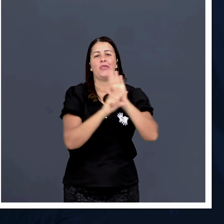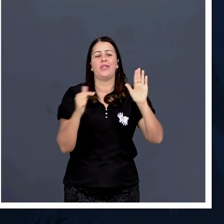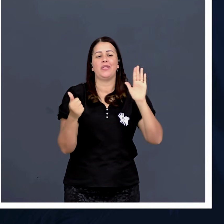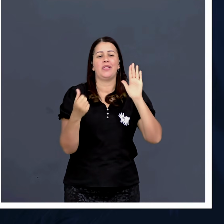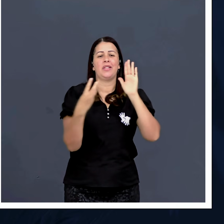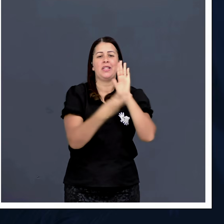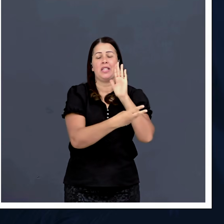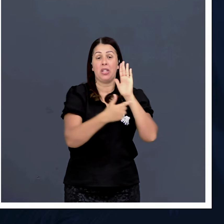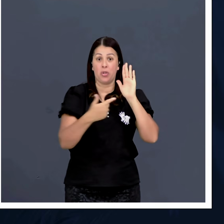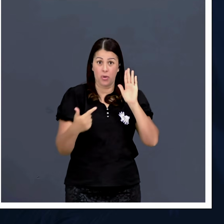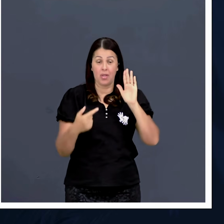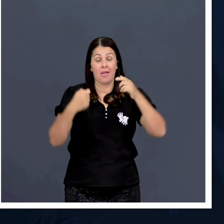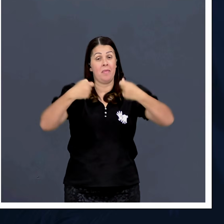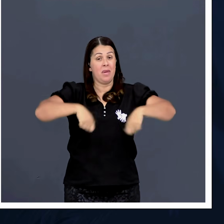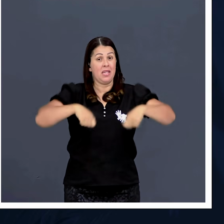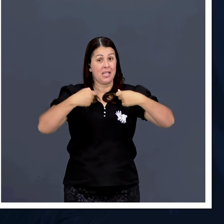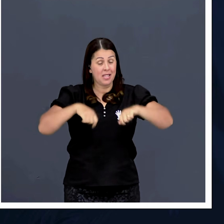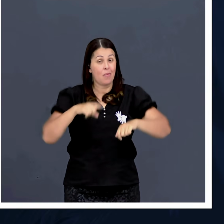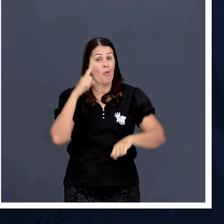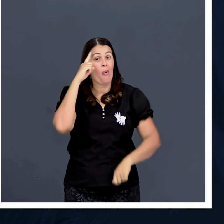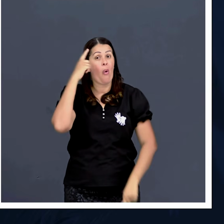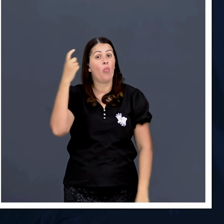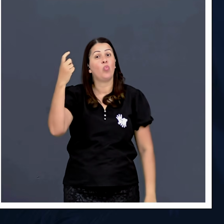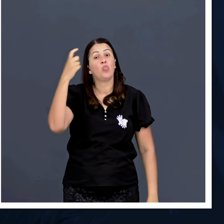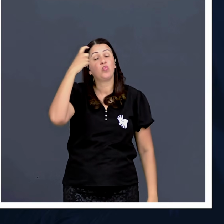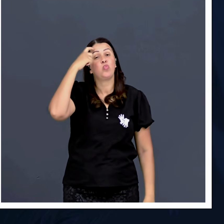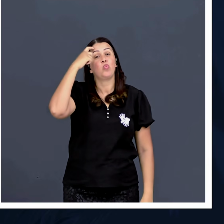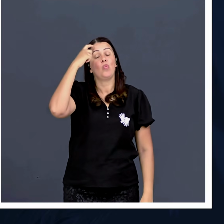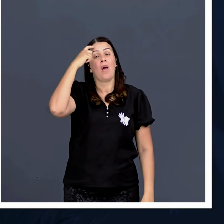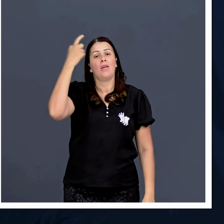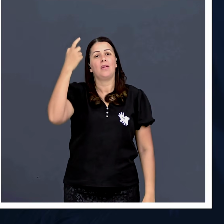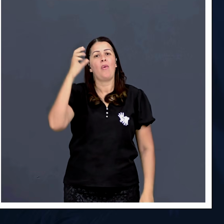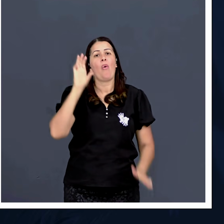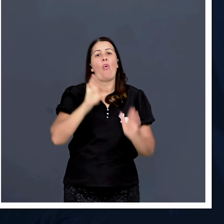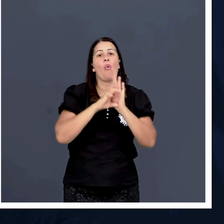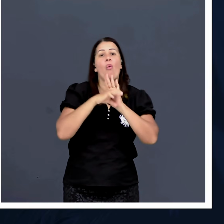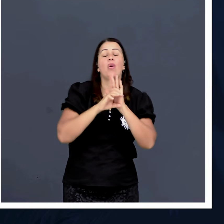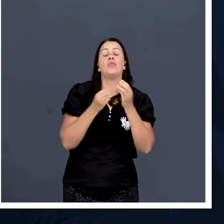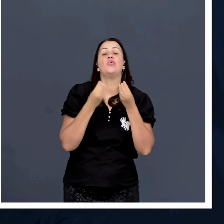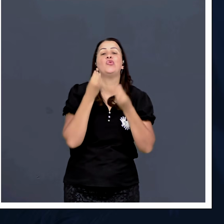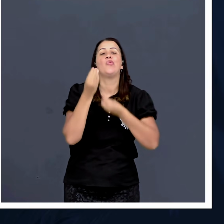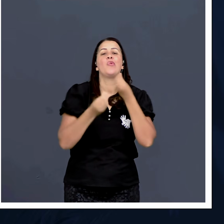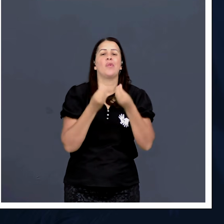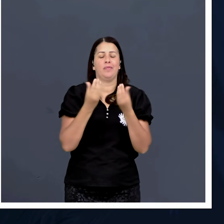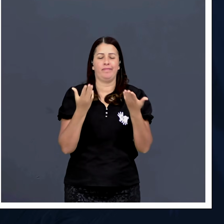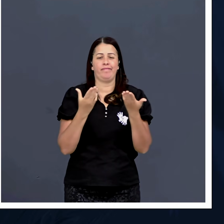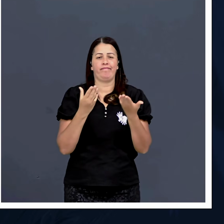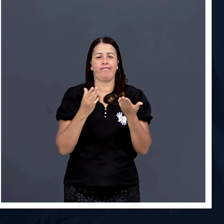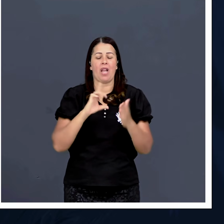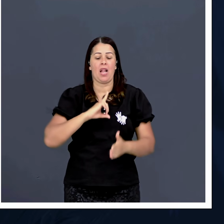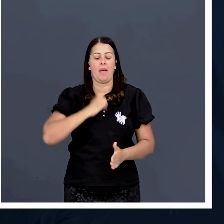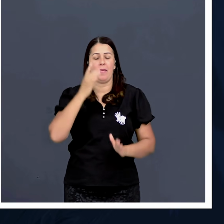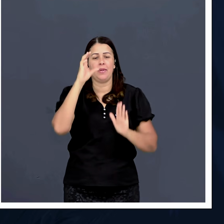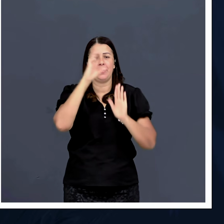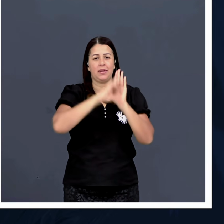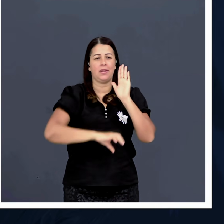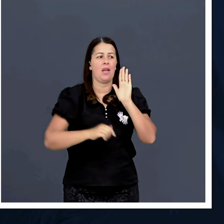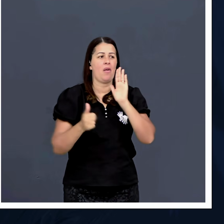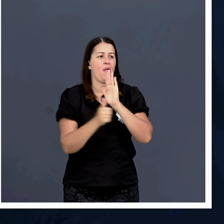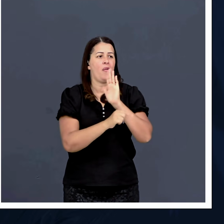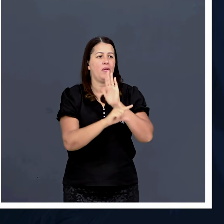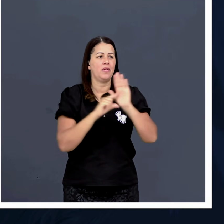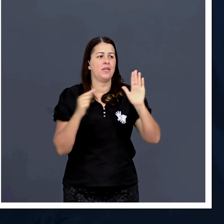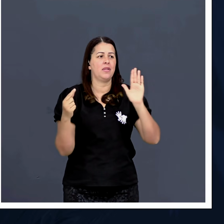Precisamos reformular o nosso conceito sobre Deus. Abra sua Bíblia em Daniel 11:32.